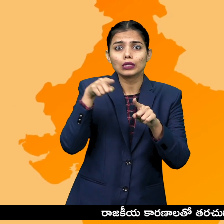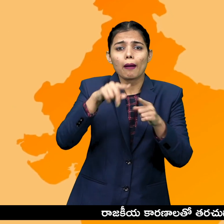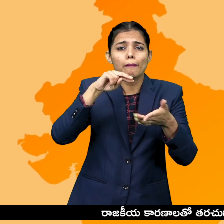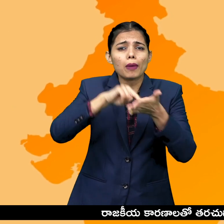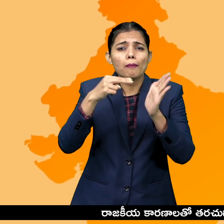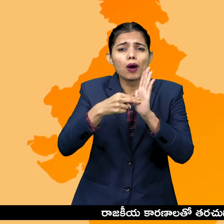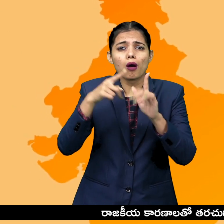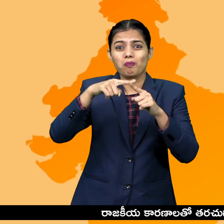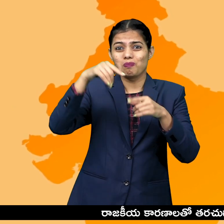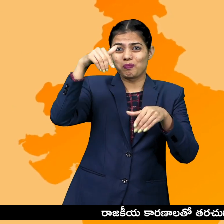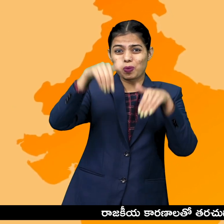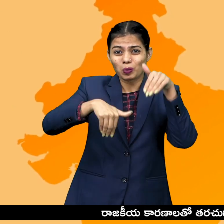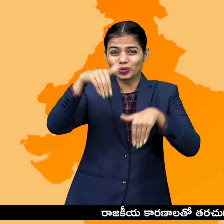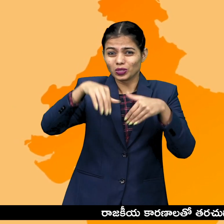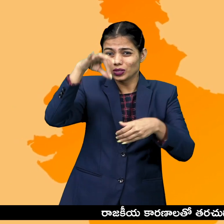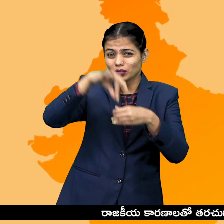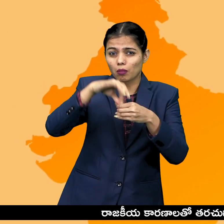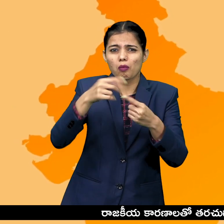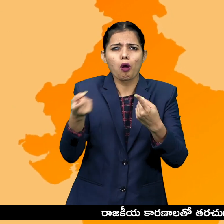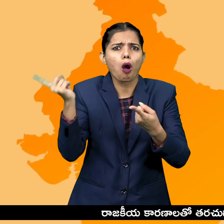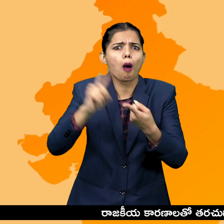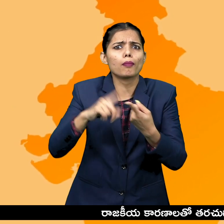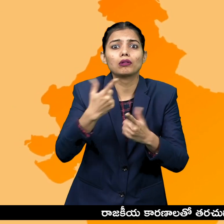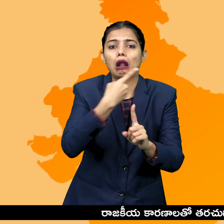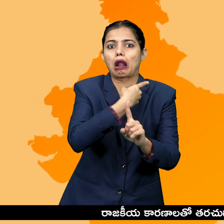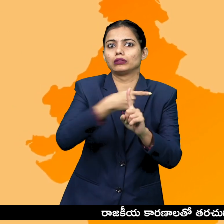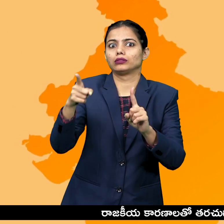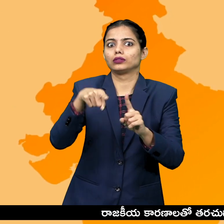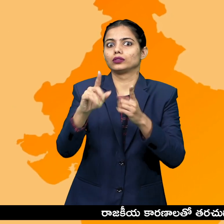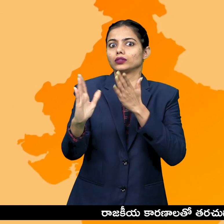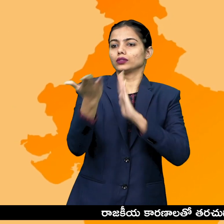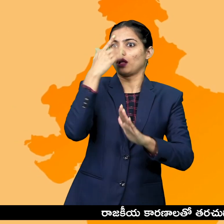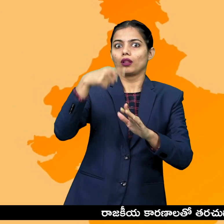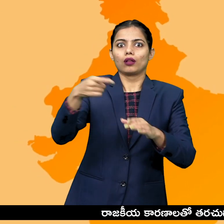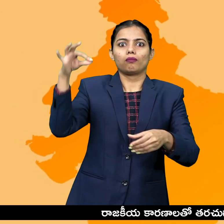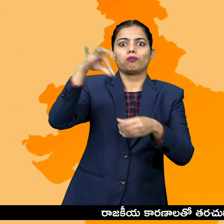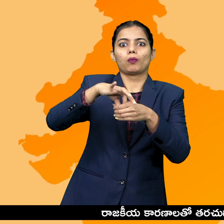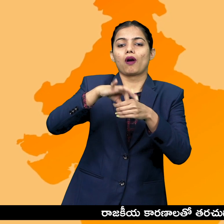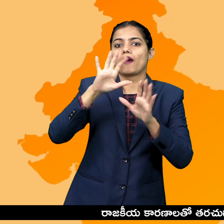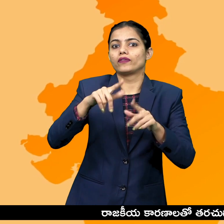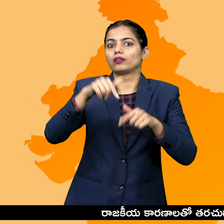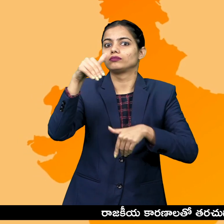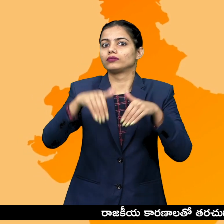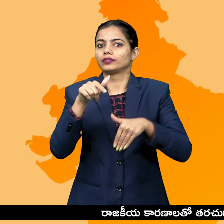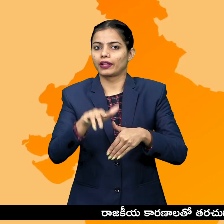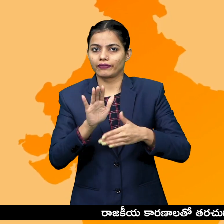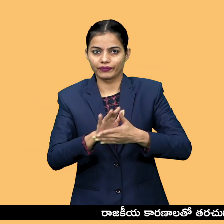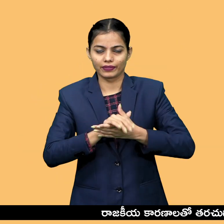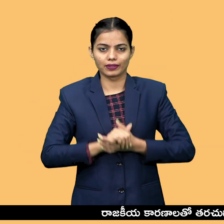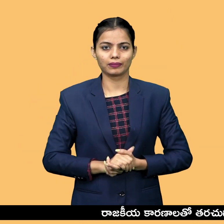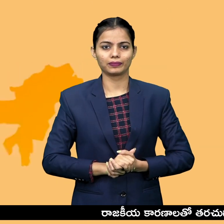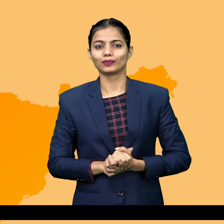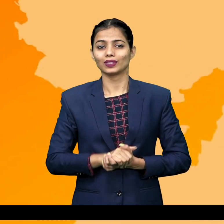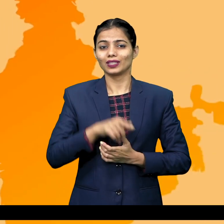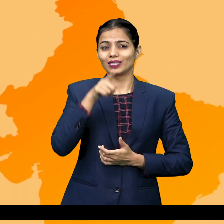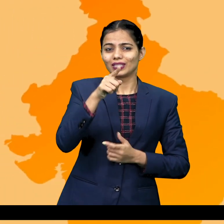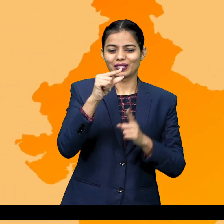రాజకీయ కారణాలతో తరచుగా ఆకస్మిక లేదా రహస్య దాడి ద్వారా హత్య. ప్రైవేట్